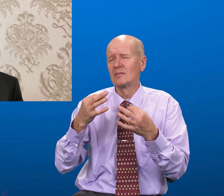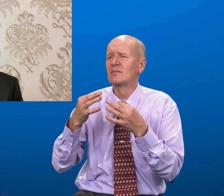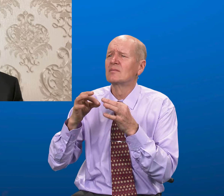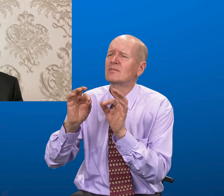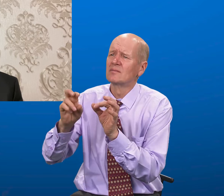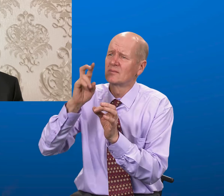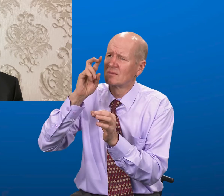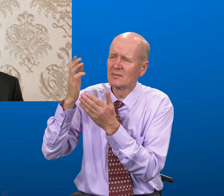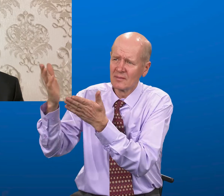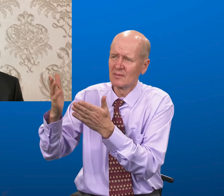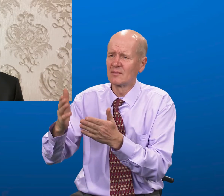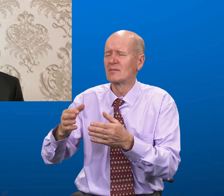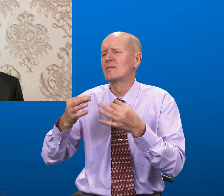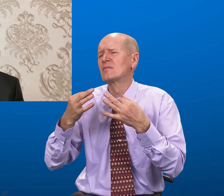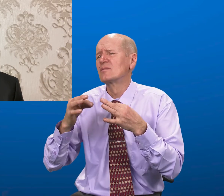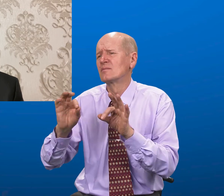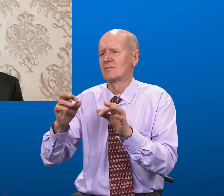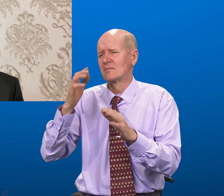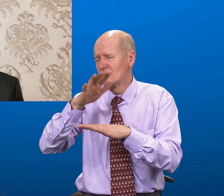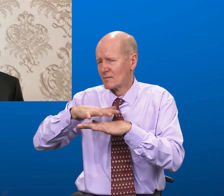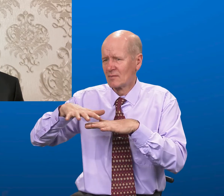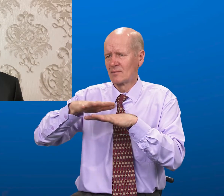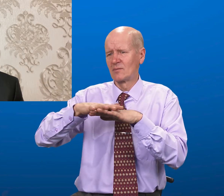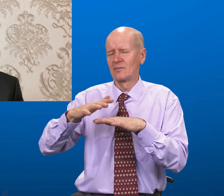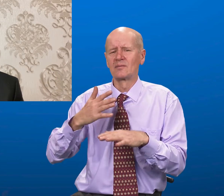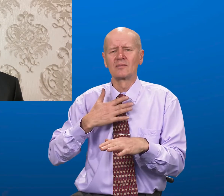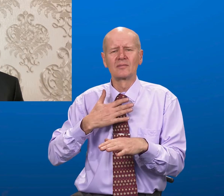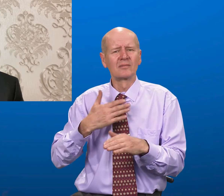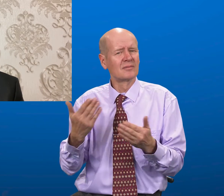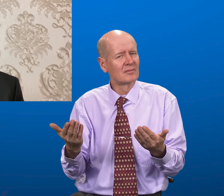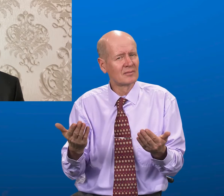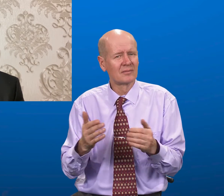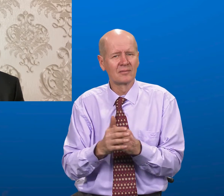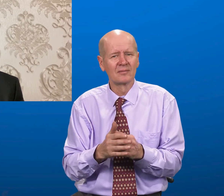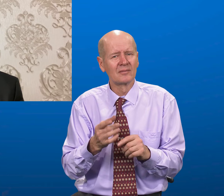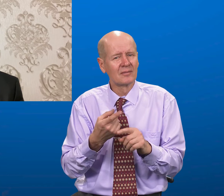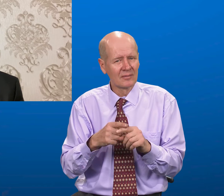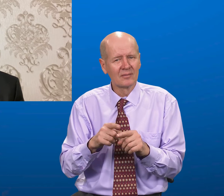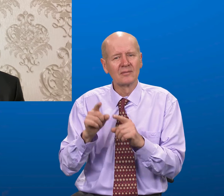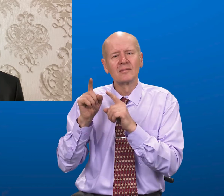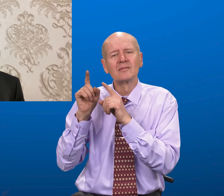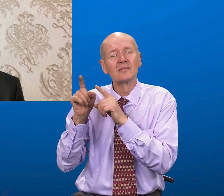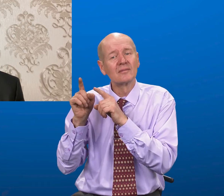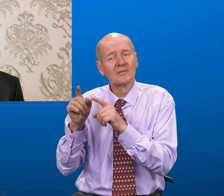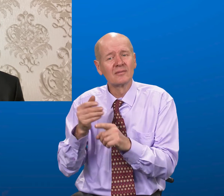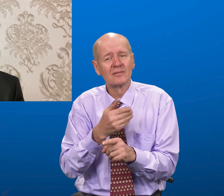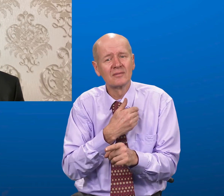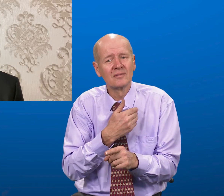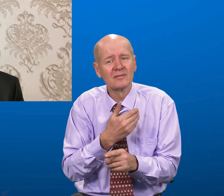с просьбой «Отпусти народ мой». И